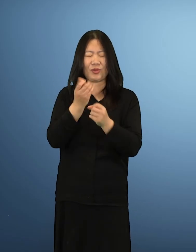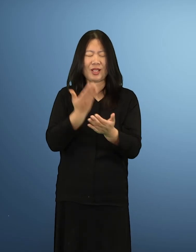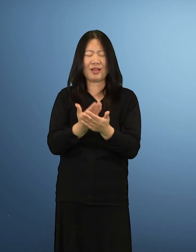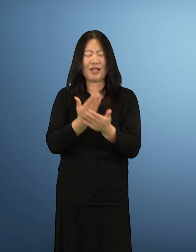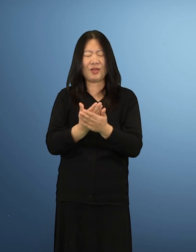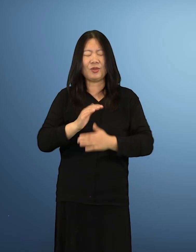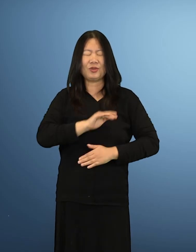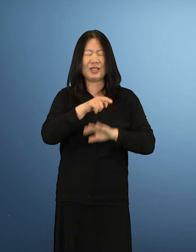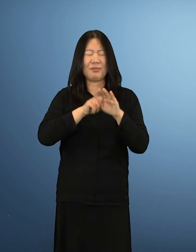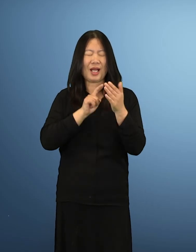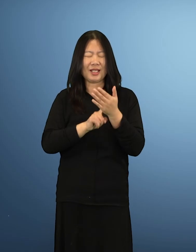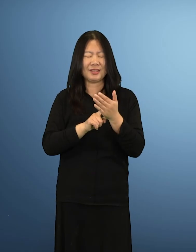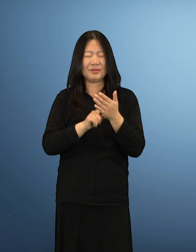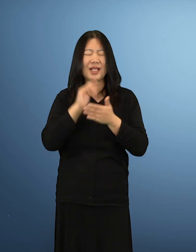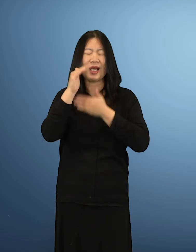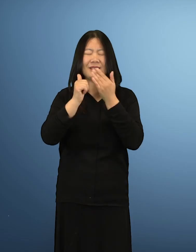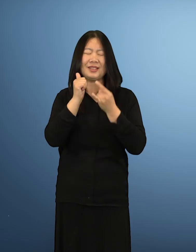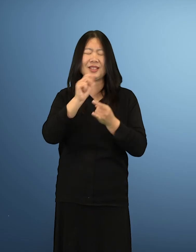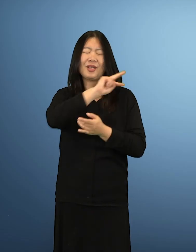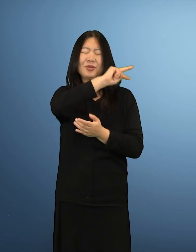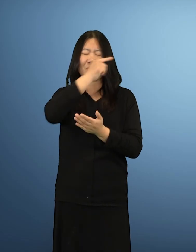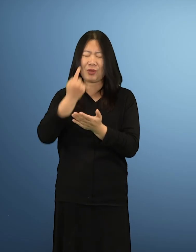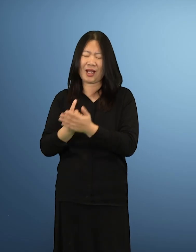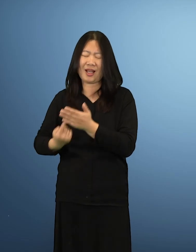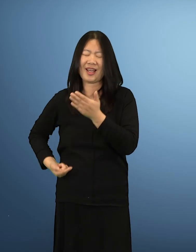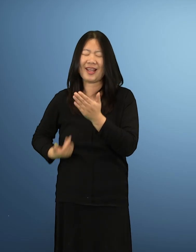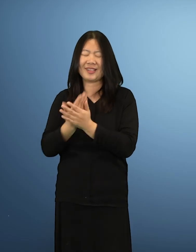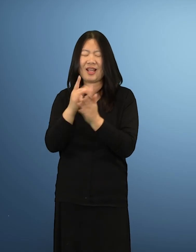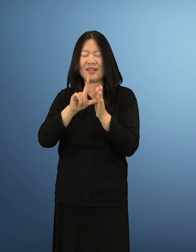우리의 마음이 여호와께로 돌아올 때